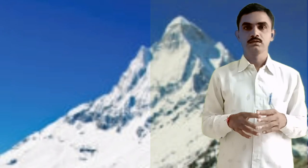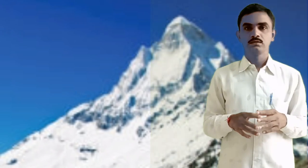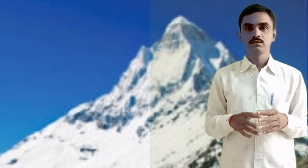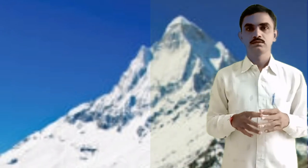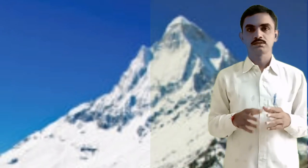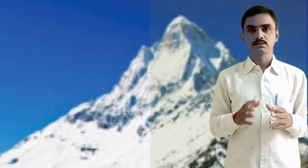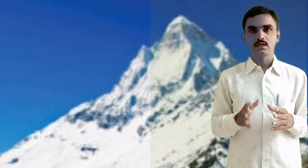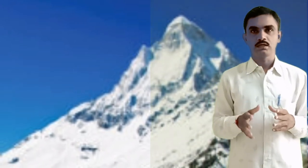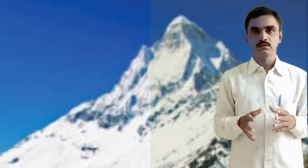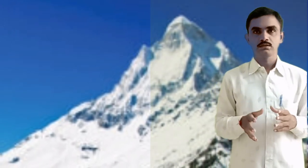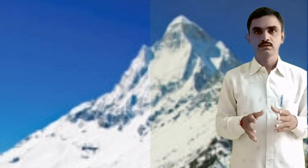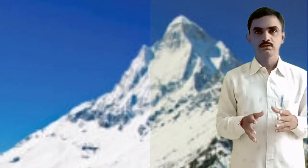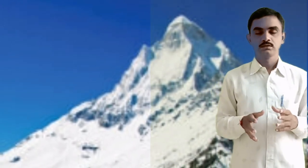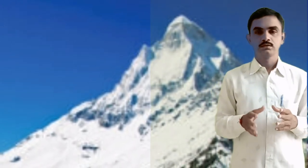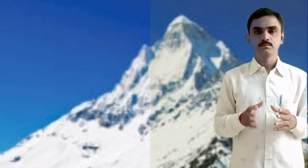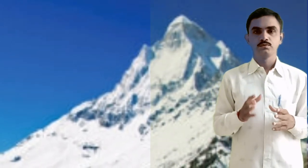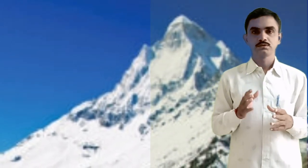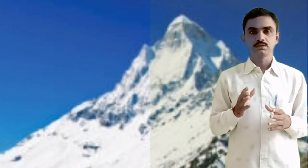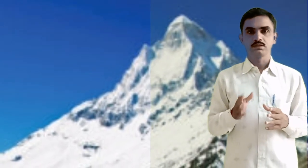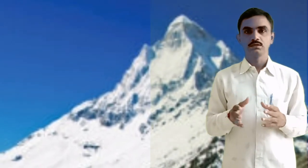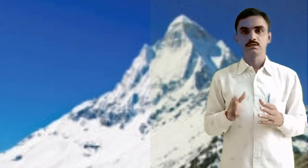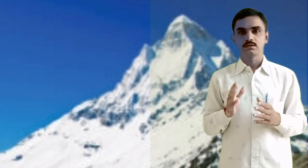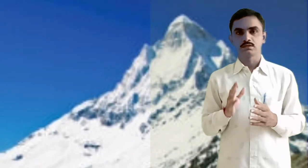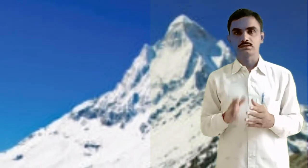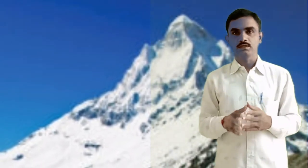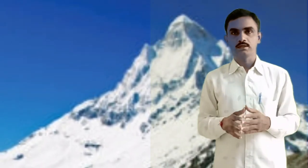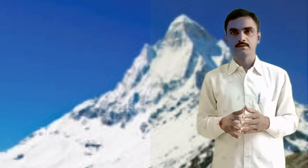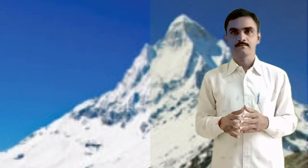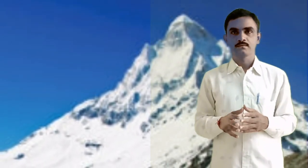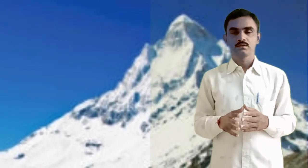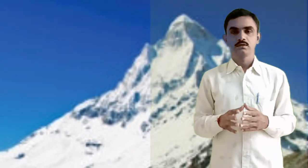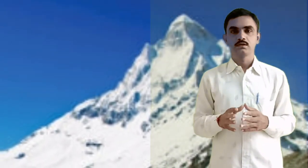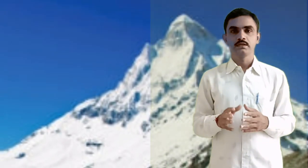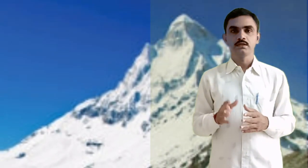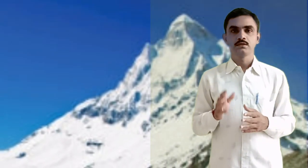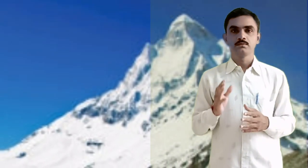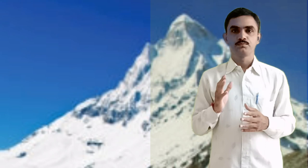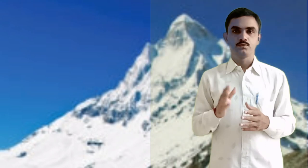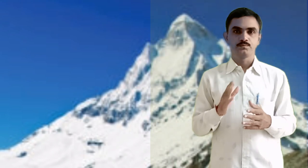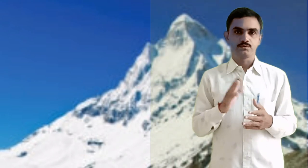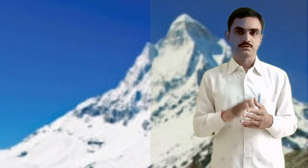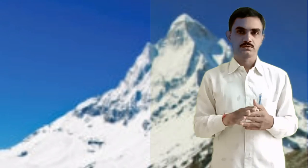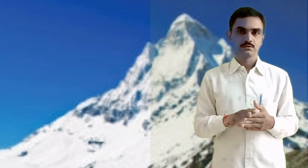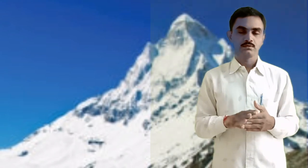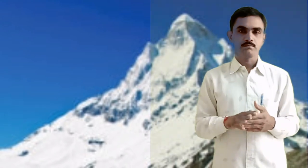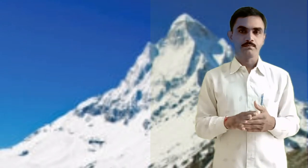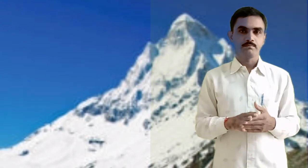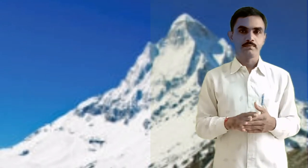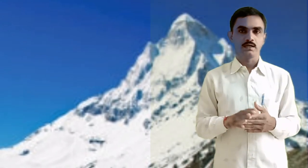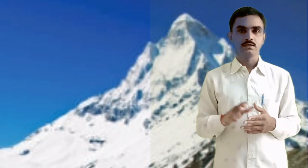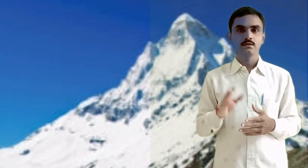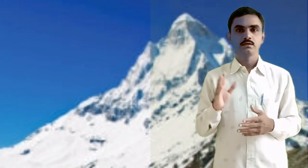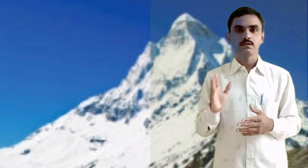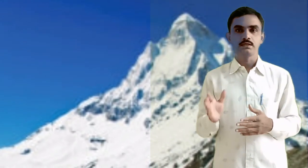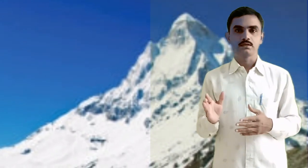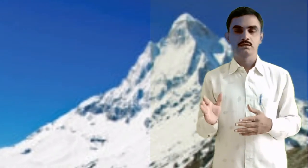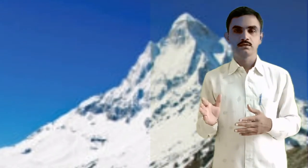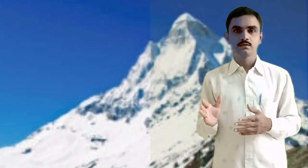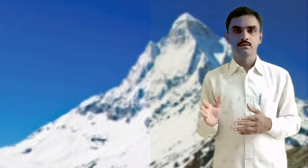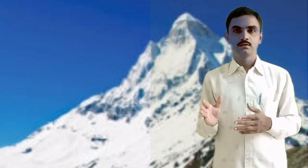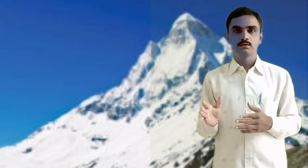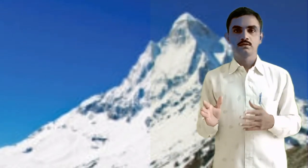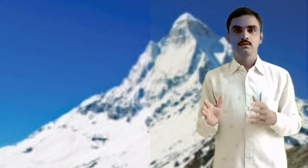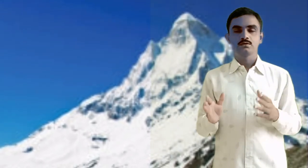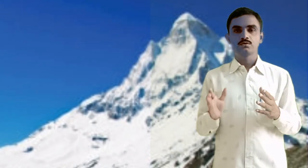भारत स्थान भूस्तरीय रचना अने भूपृष्ठ भाग एक।